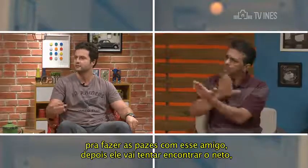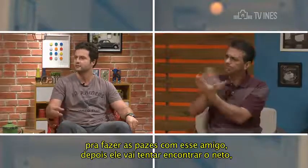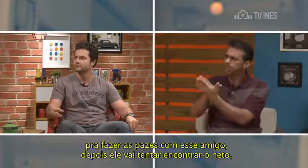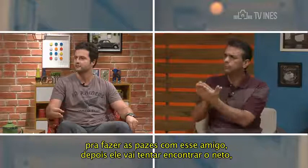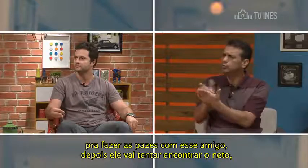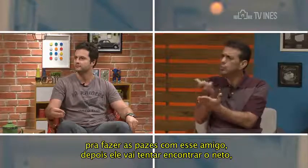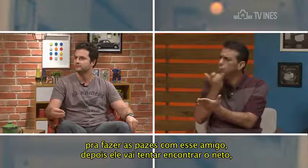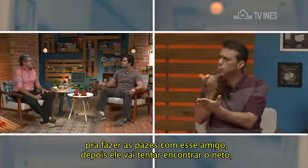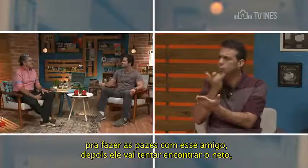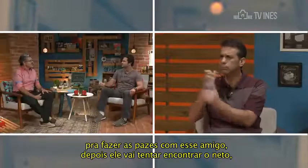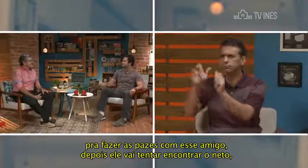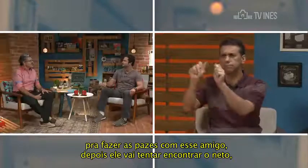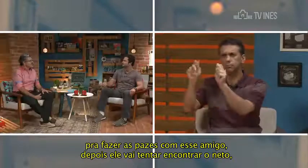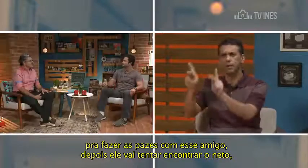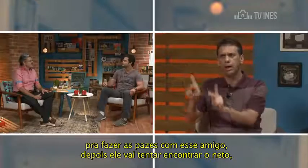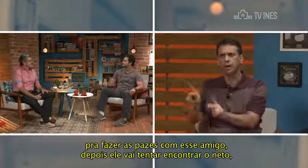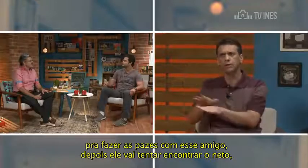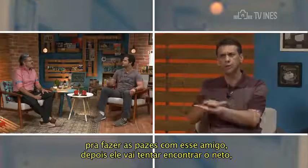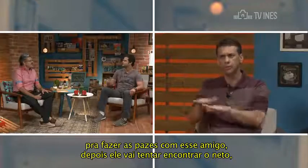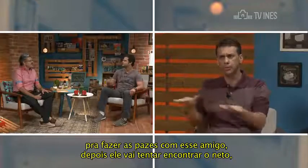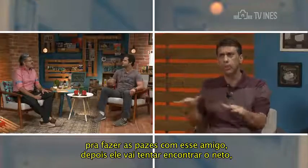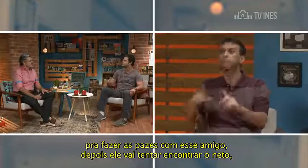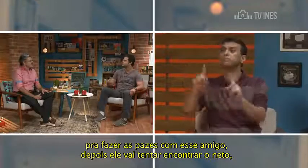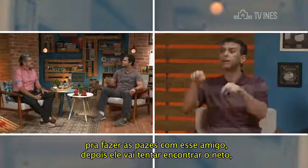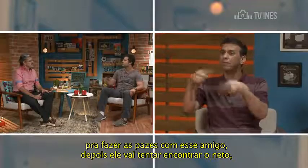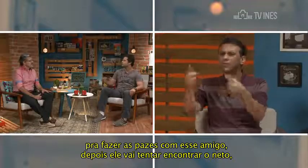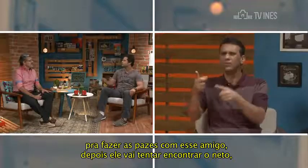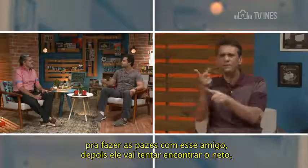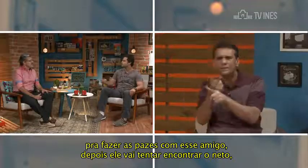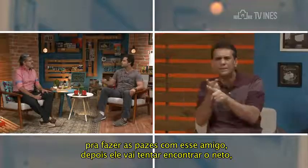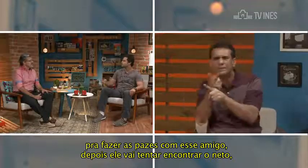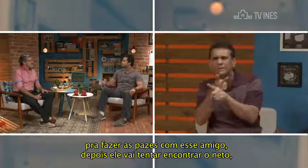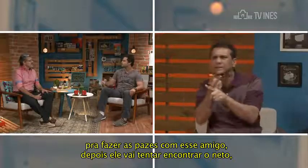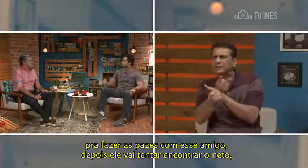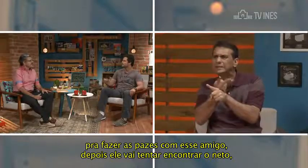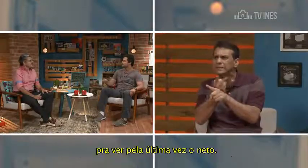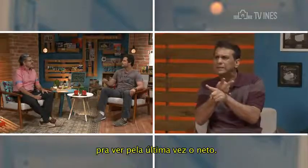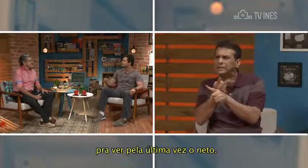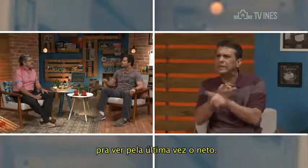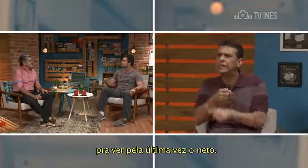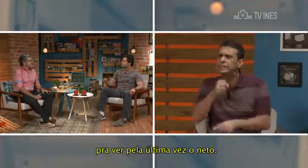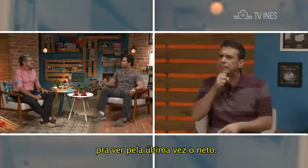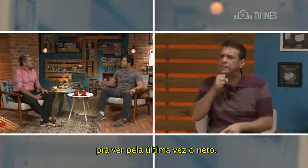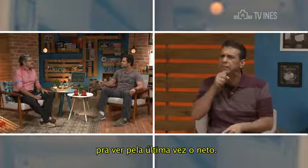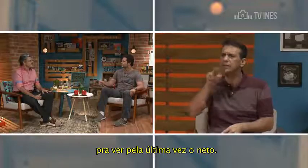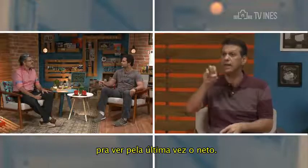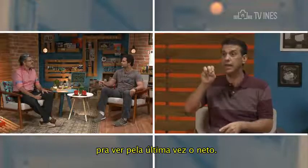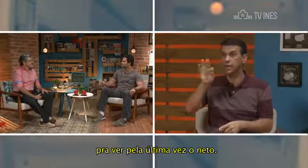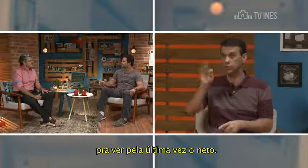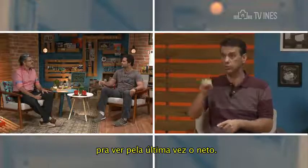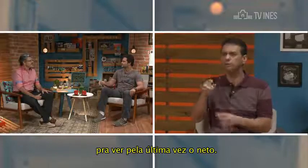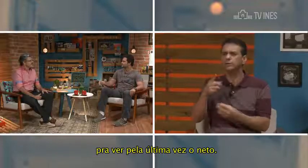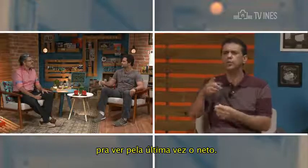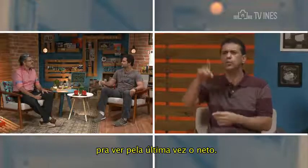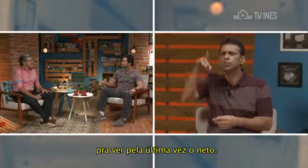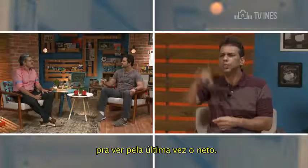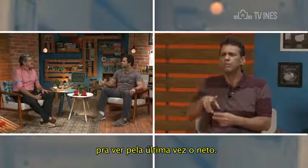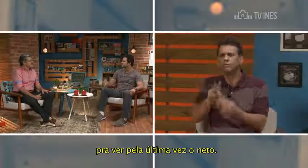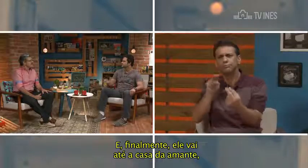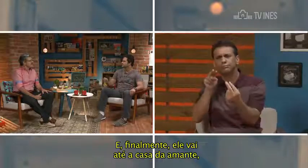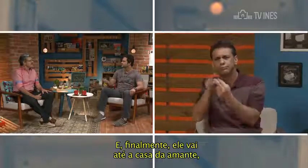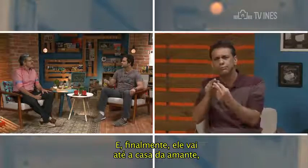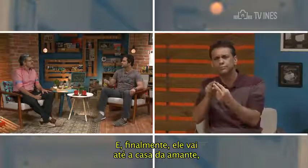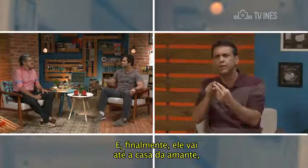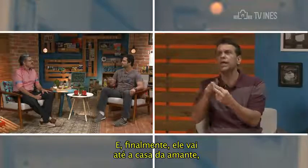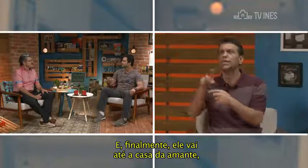pazes com esse amigo. Depois ele vai tentar encontrar o neto, para ver pela última vez o neto.